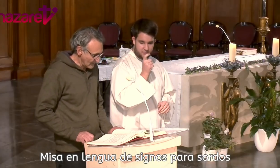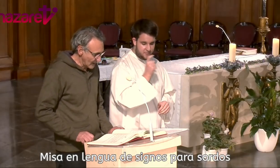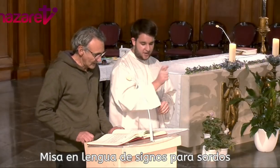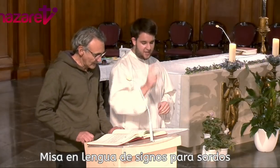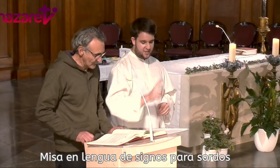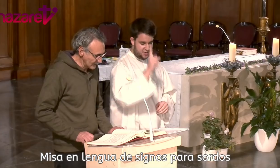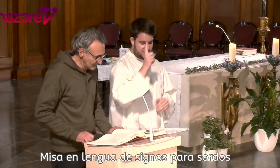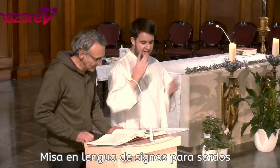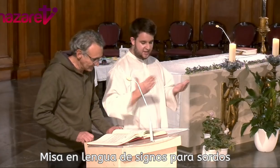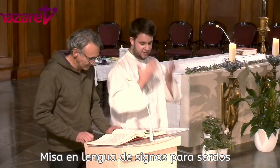Palabra de Dios.